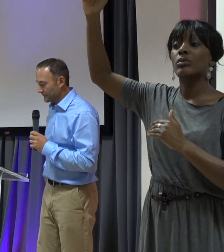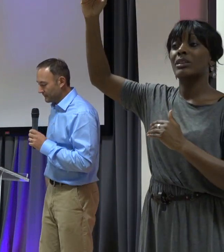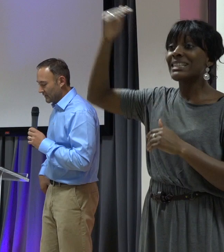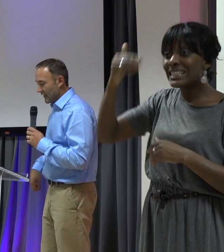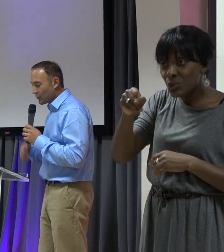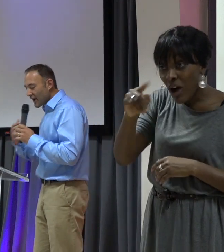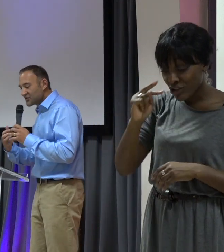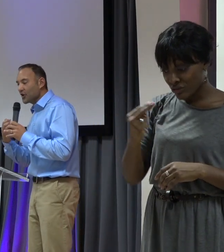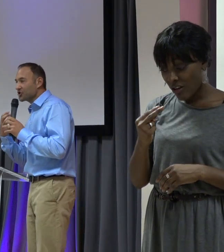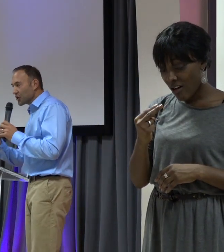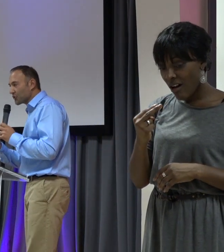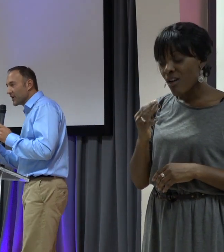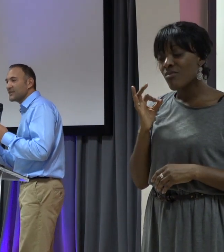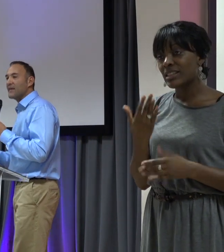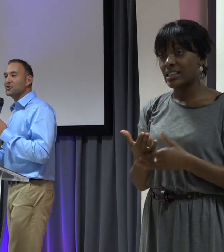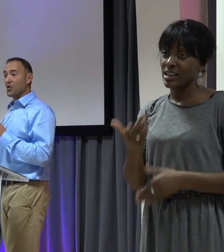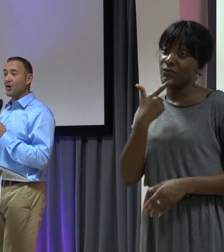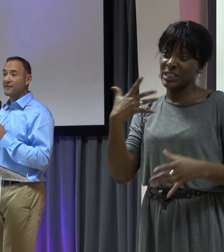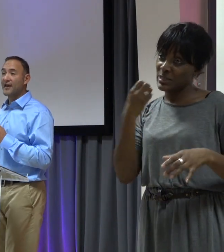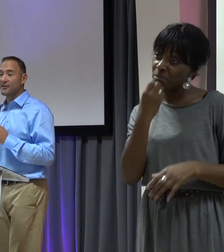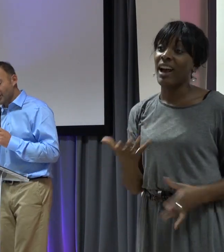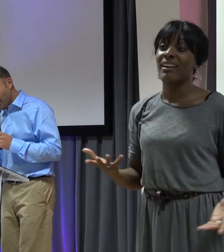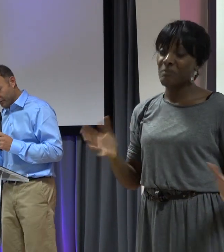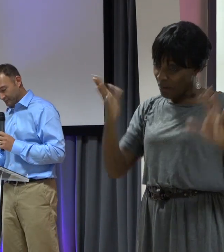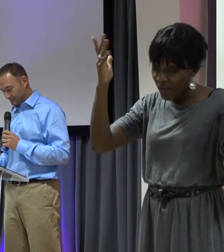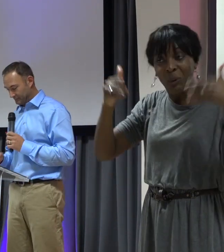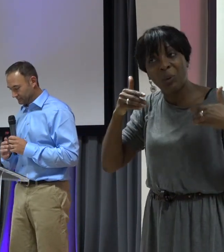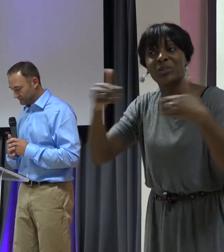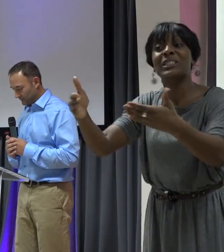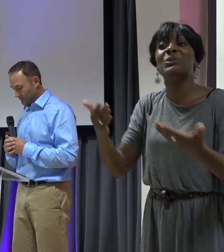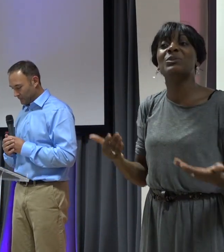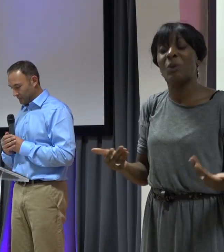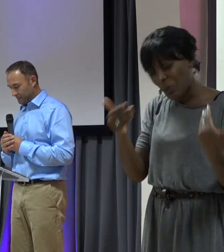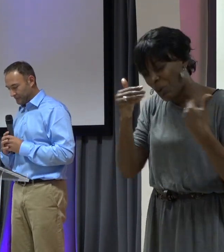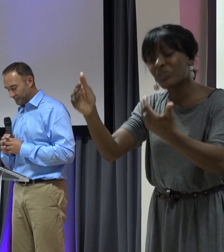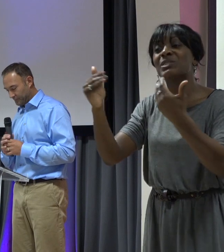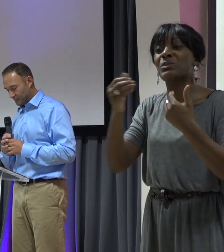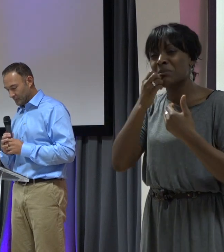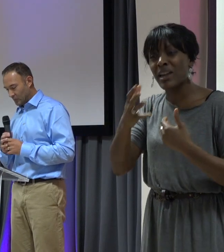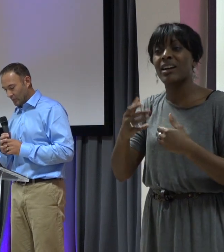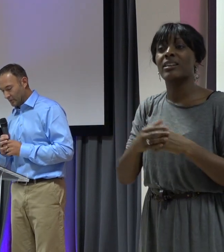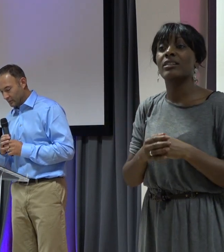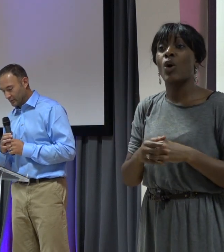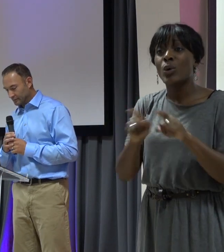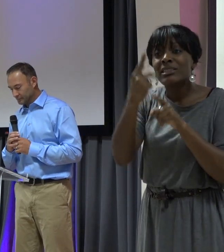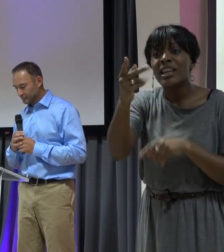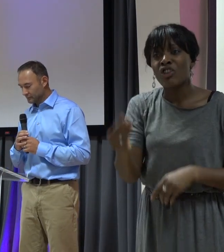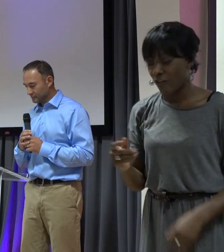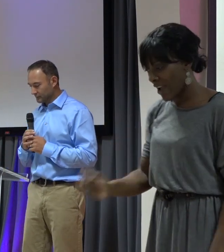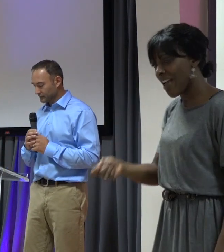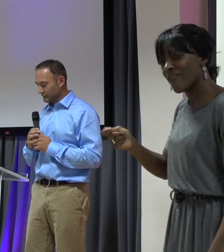la bataille. in raising your children to have a strong faith of their own. En élevant tes enfants